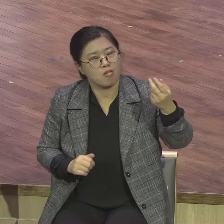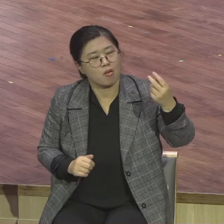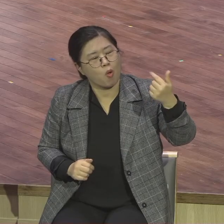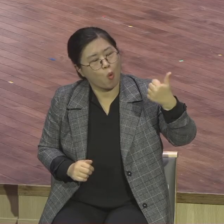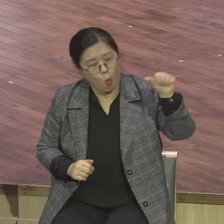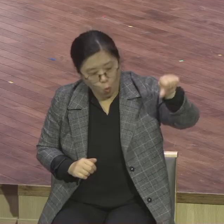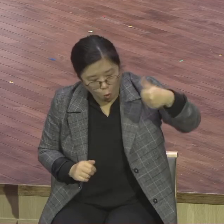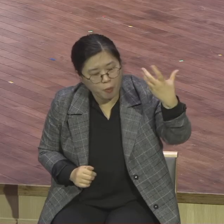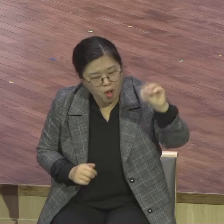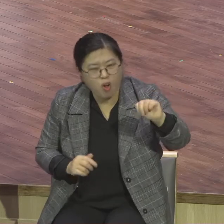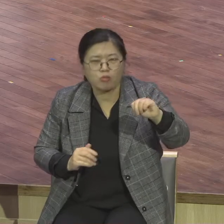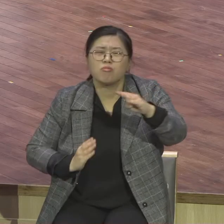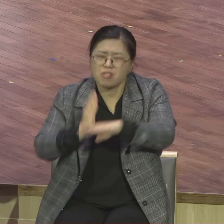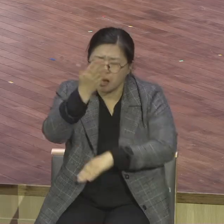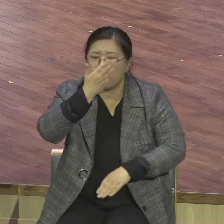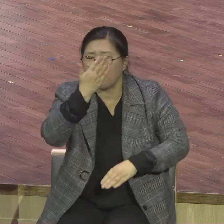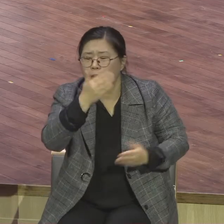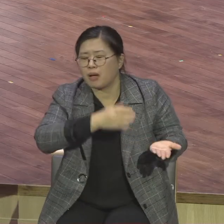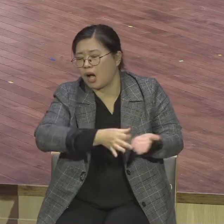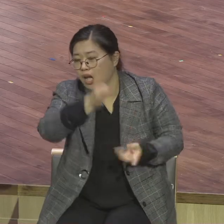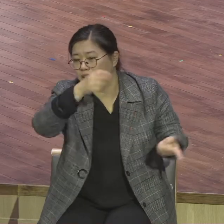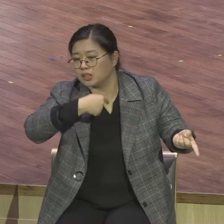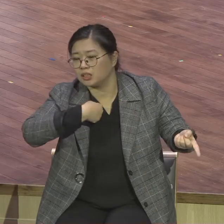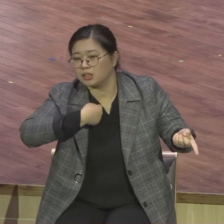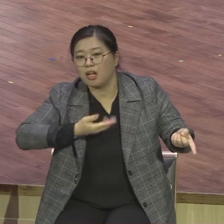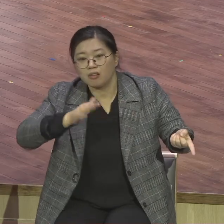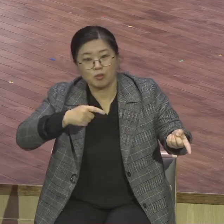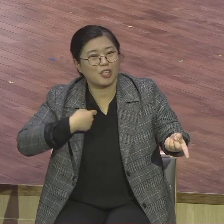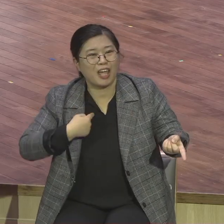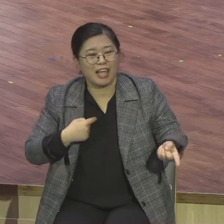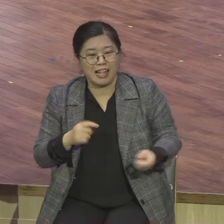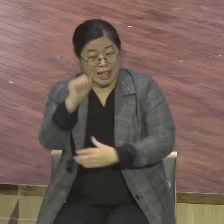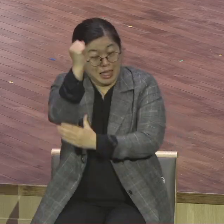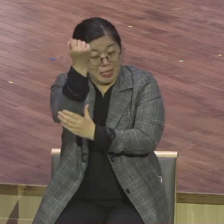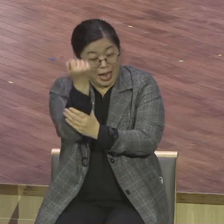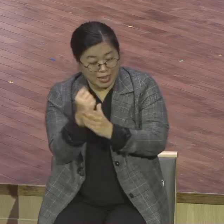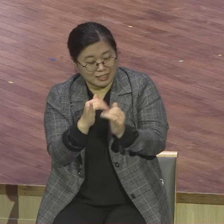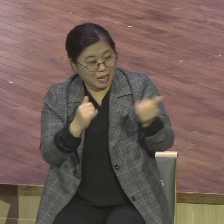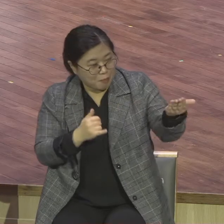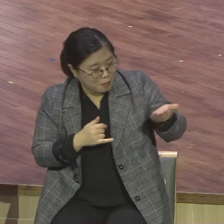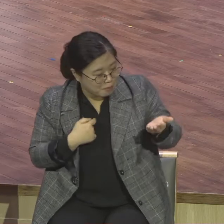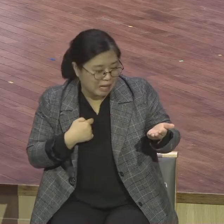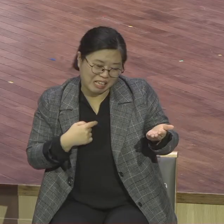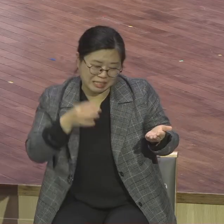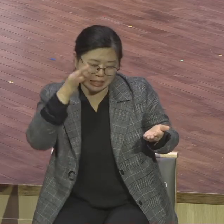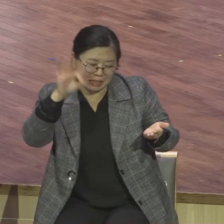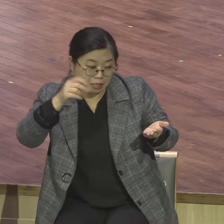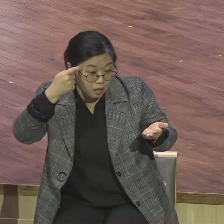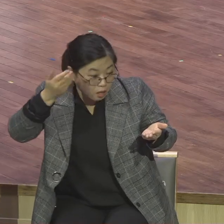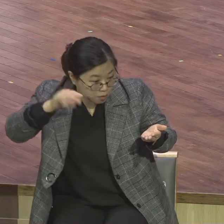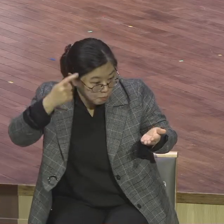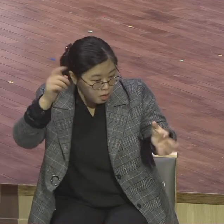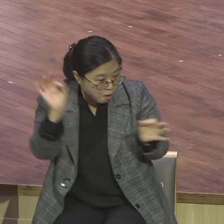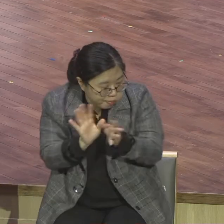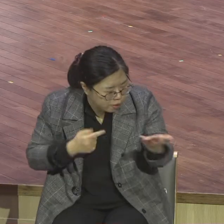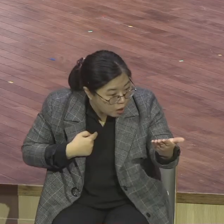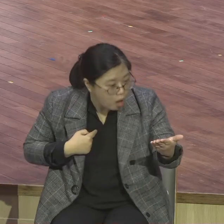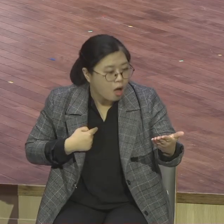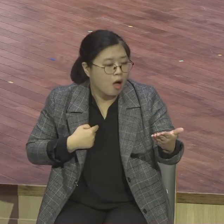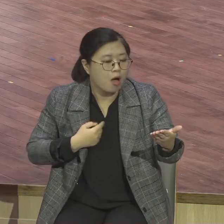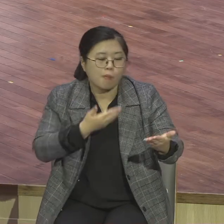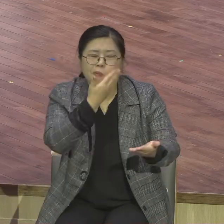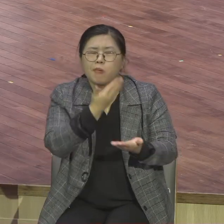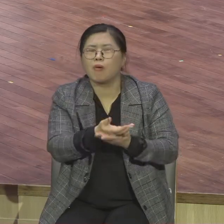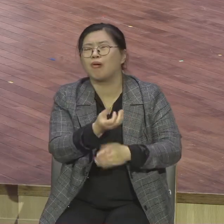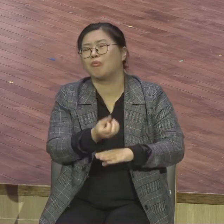있고 어마어마한 마치 농부가 밭을 가다가 덕덕해서 찾아보니까 보물상자가 딱